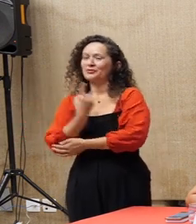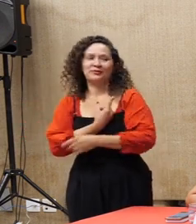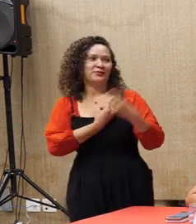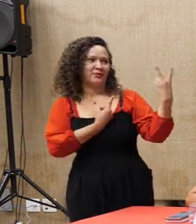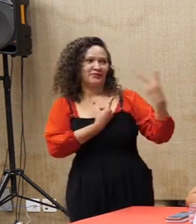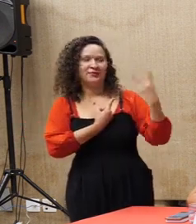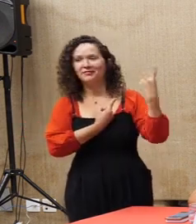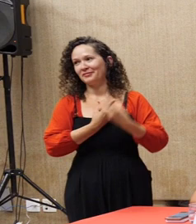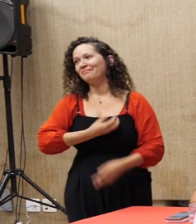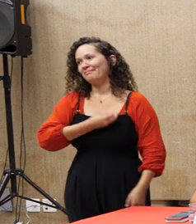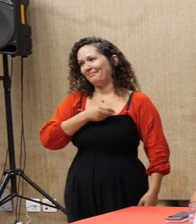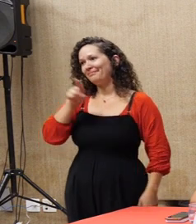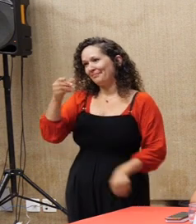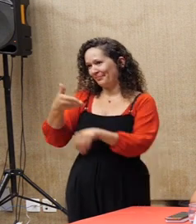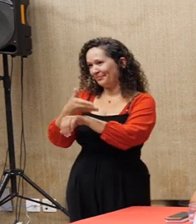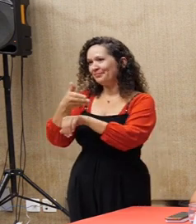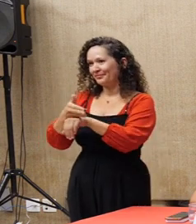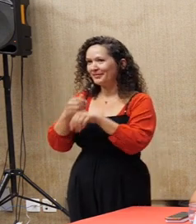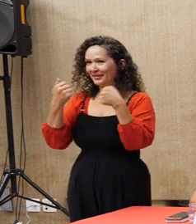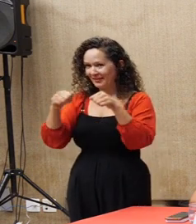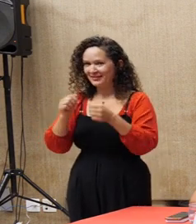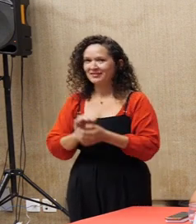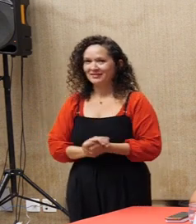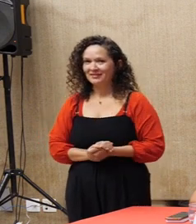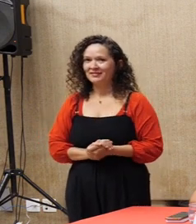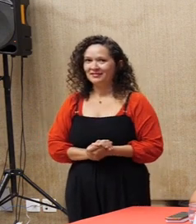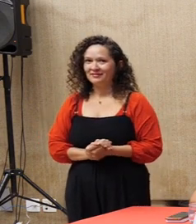deputada temos que estar lá. Então,